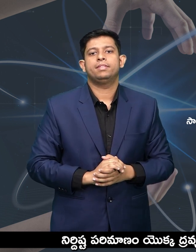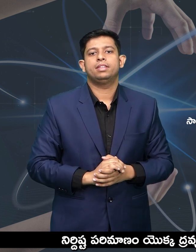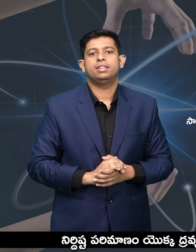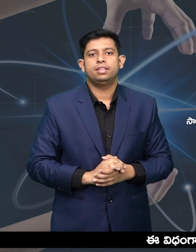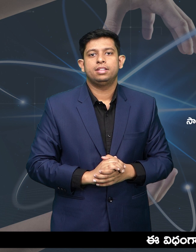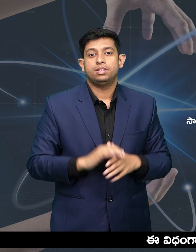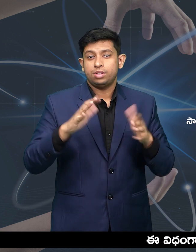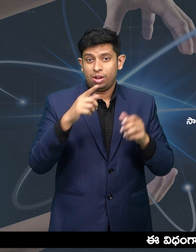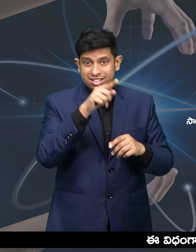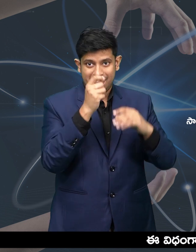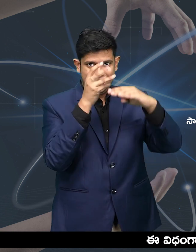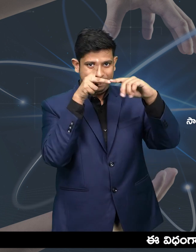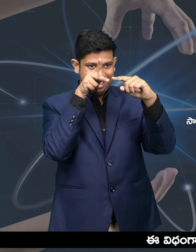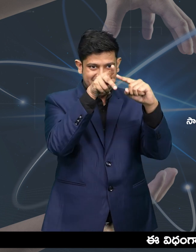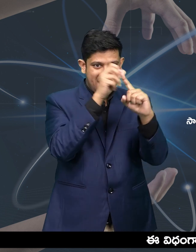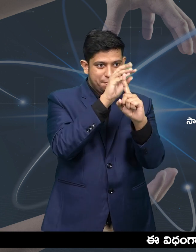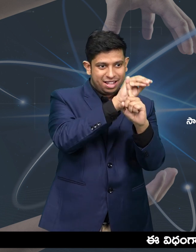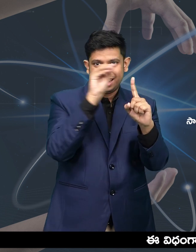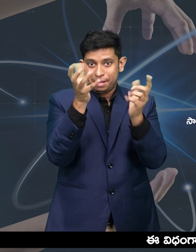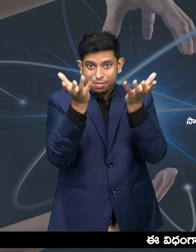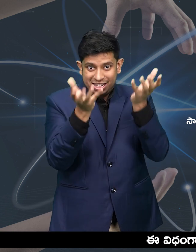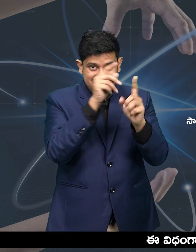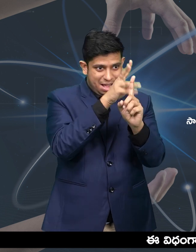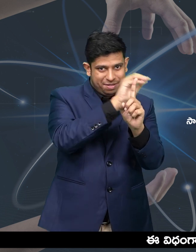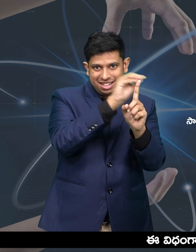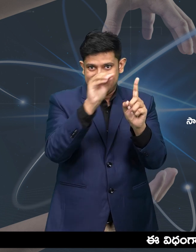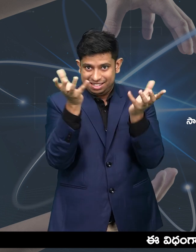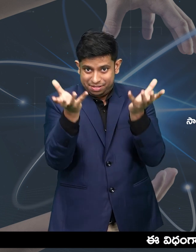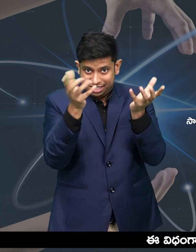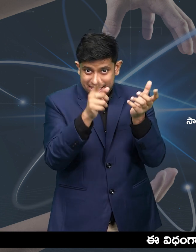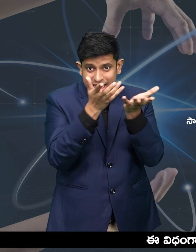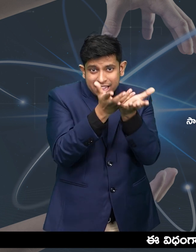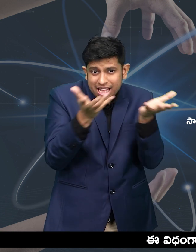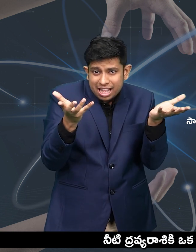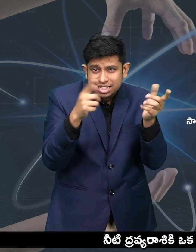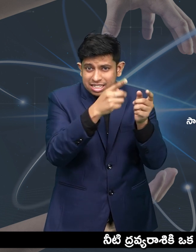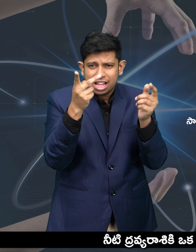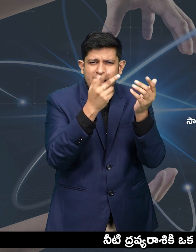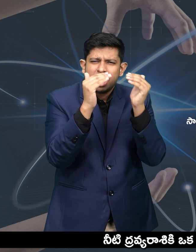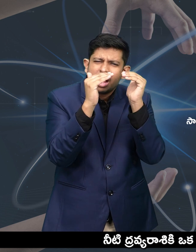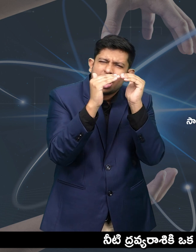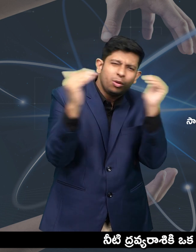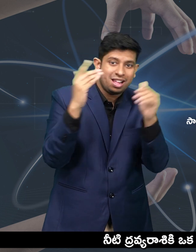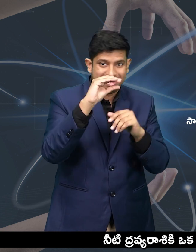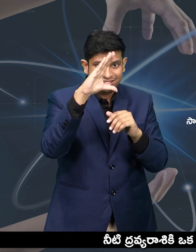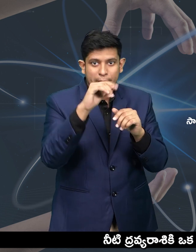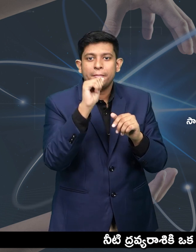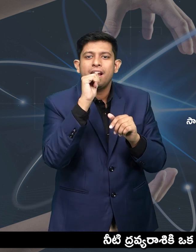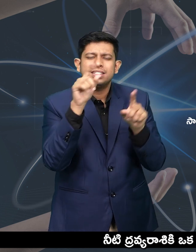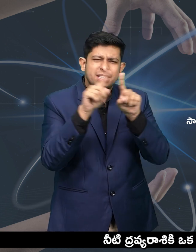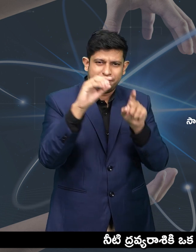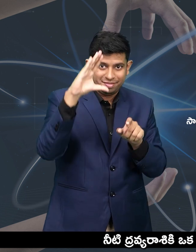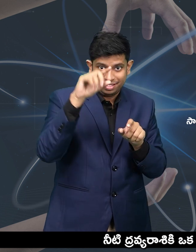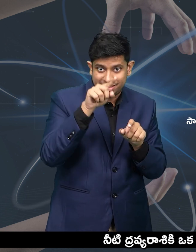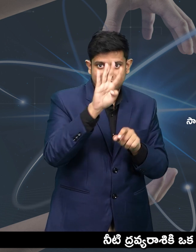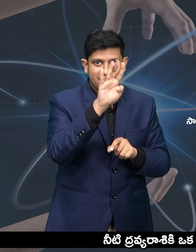C వద్ద. ఈ విధంగా 4 డిగ్రీ C వద్ద సమాన పరిమాణంలో ఉన్న నీటి ద్రవ్యరాశికి ఒక